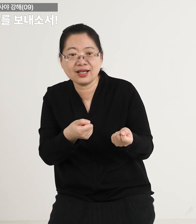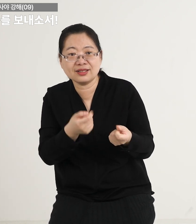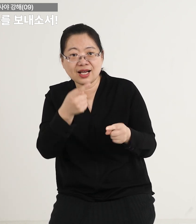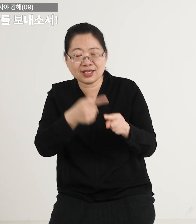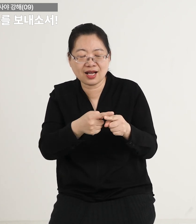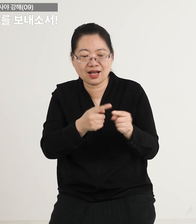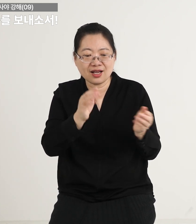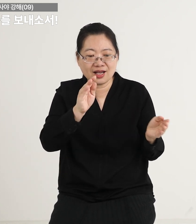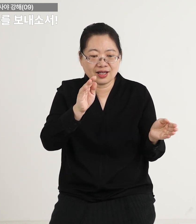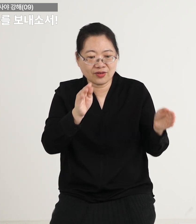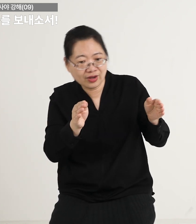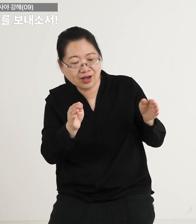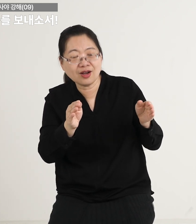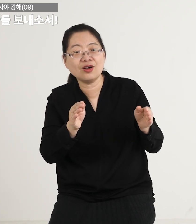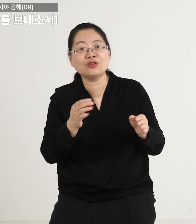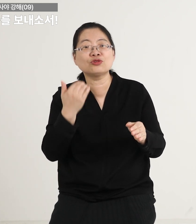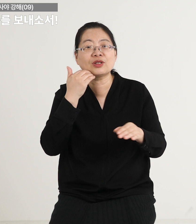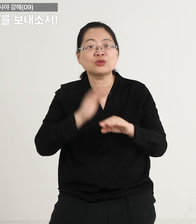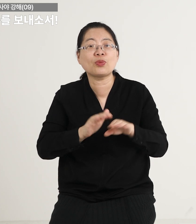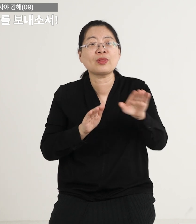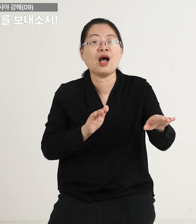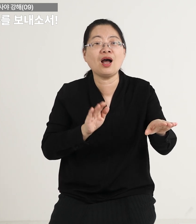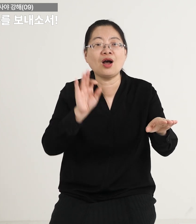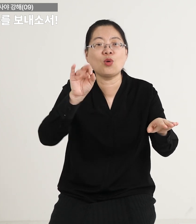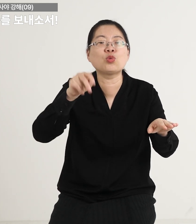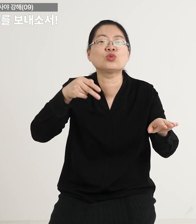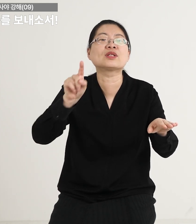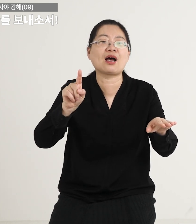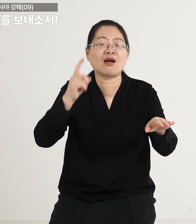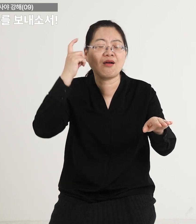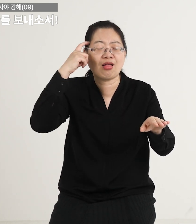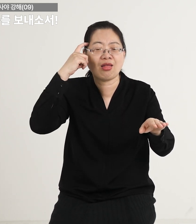안 되죠. 우사가 손을 댔어요.